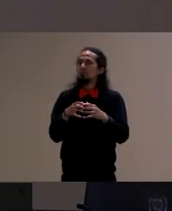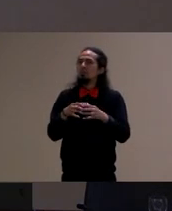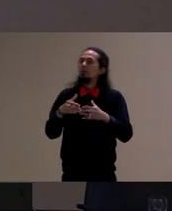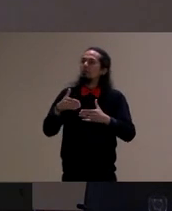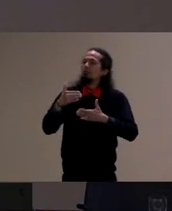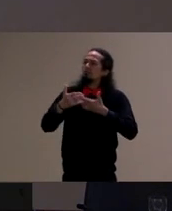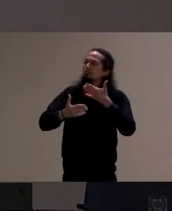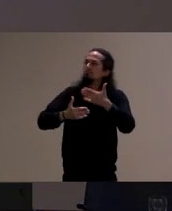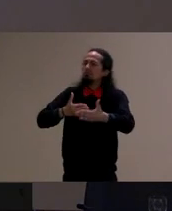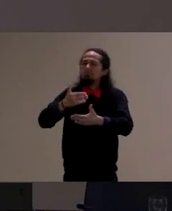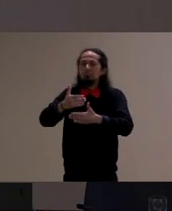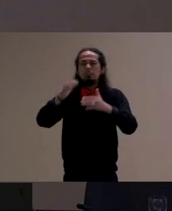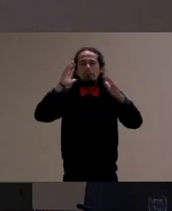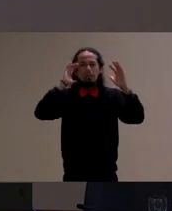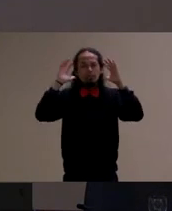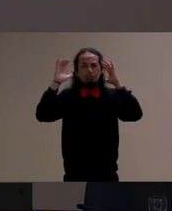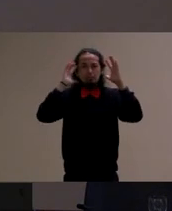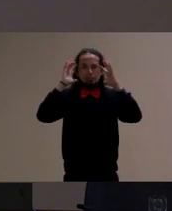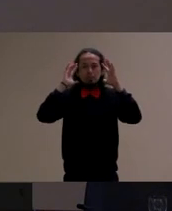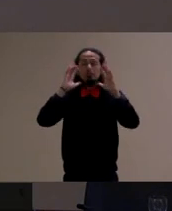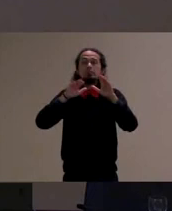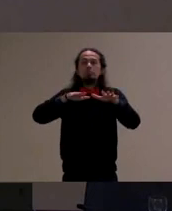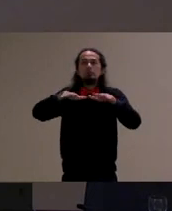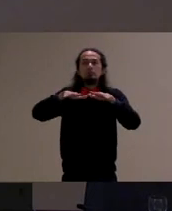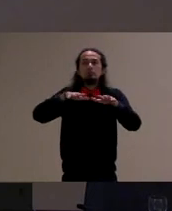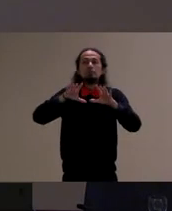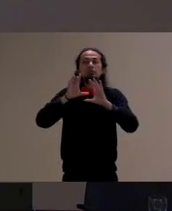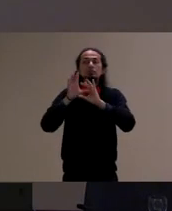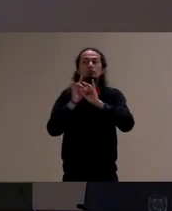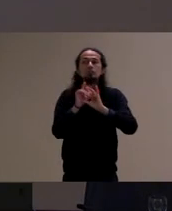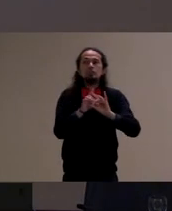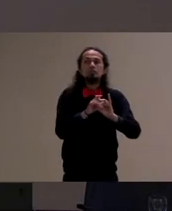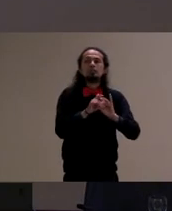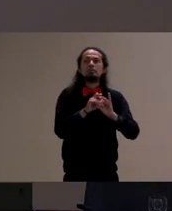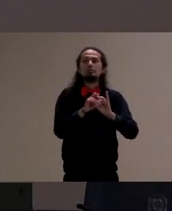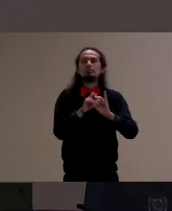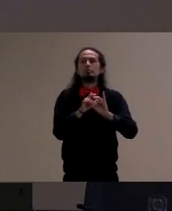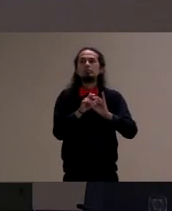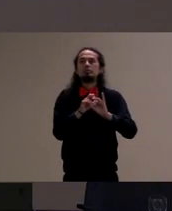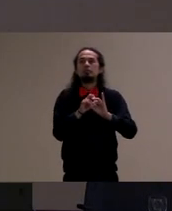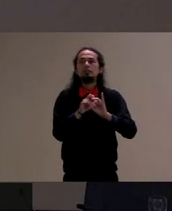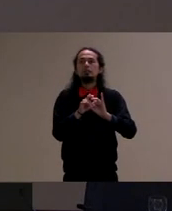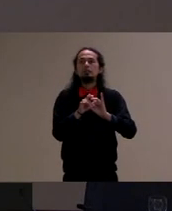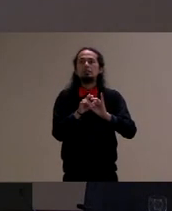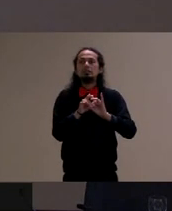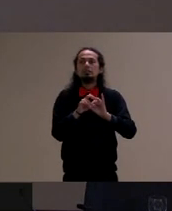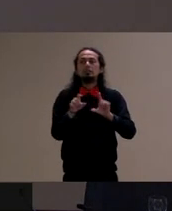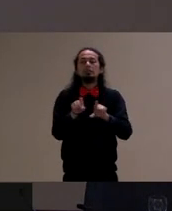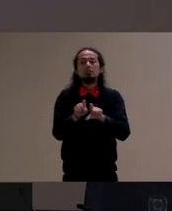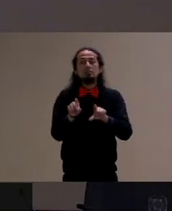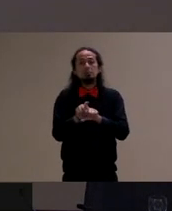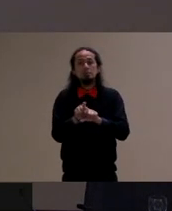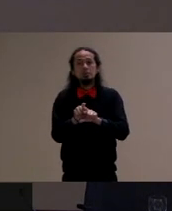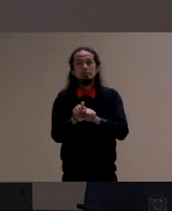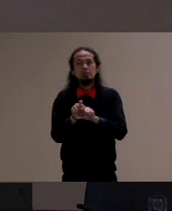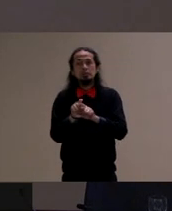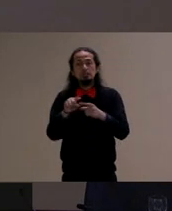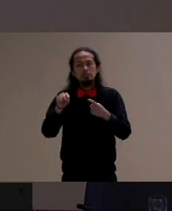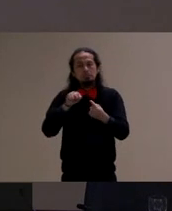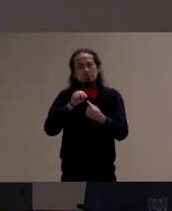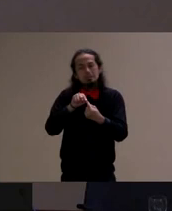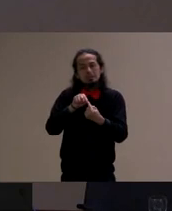esse movimento de recontextualização manter e afirmar princípios também da experiência